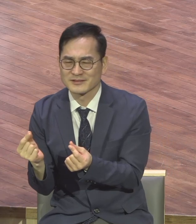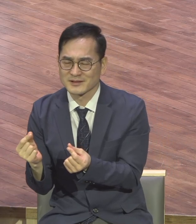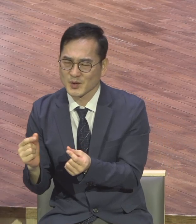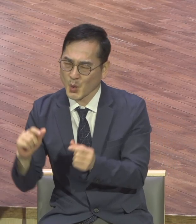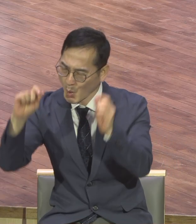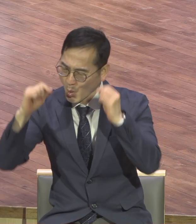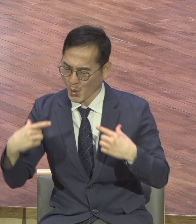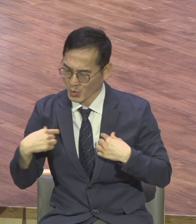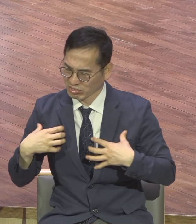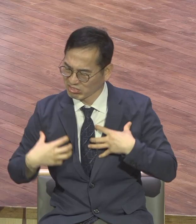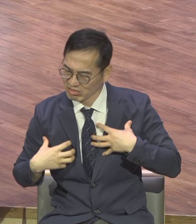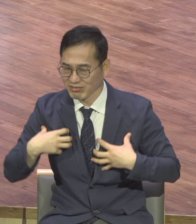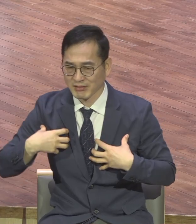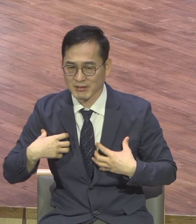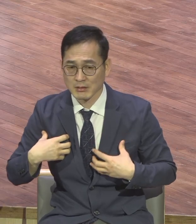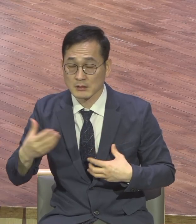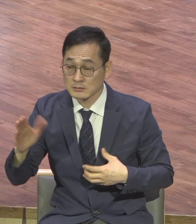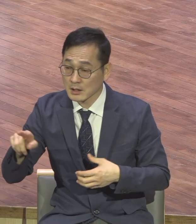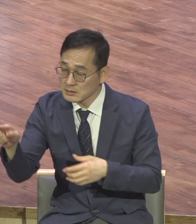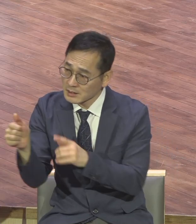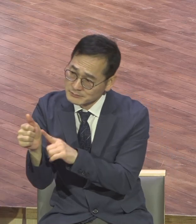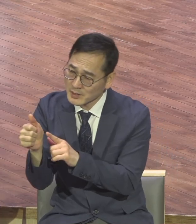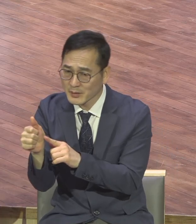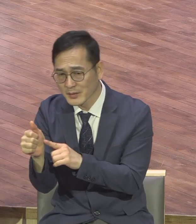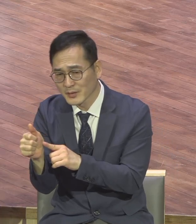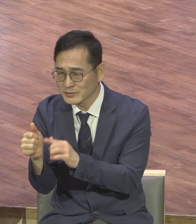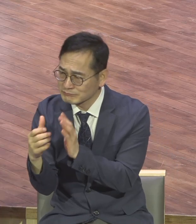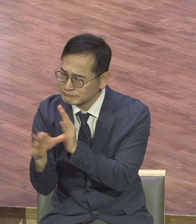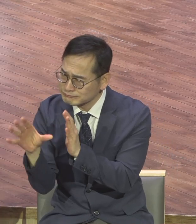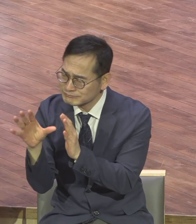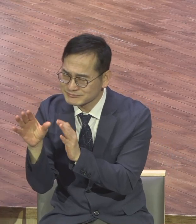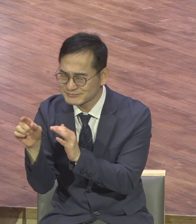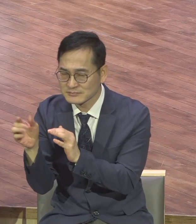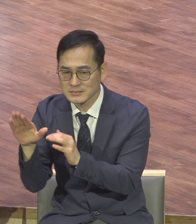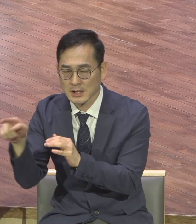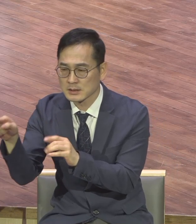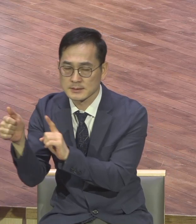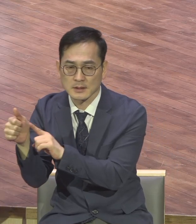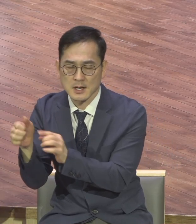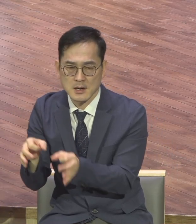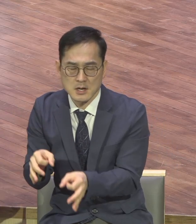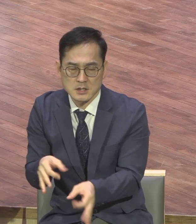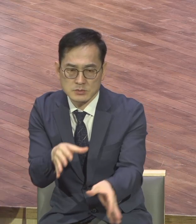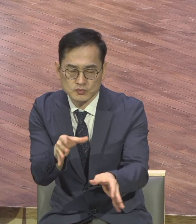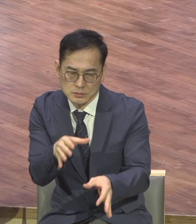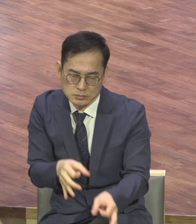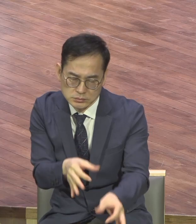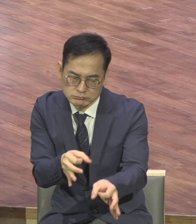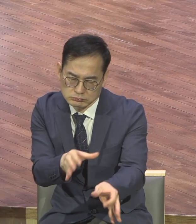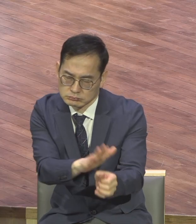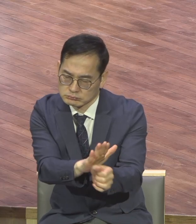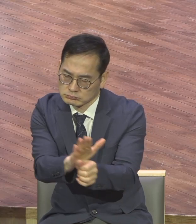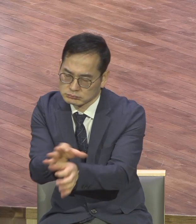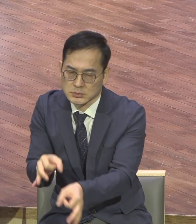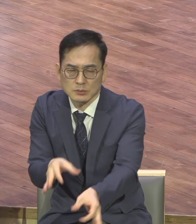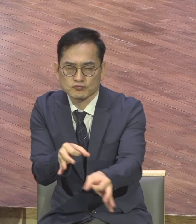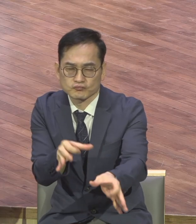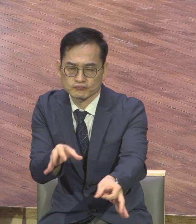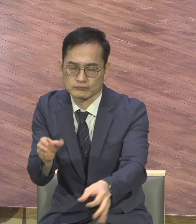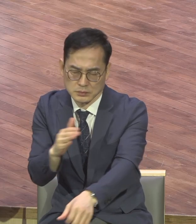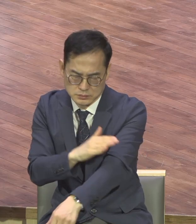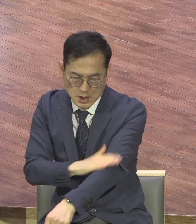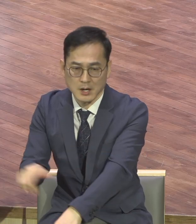기부천사예요. 기부천사. 뭐 기부를 얼마나 많이 하는지. 그리고 신앙이 얼마나 좋은 믿음이 좋아요.